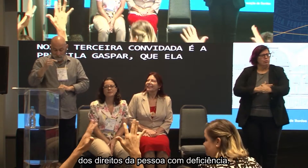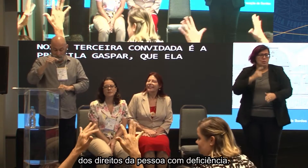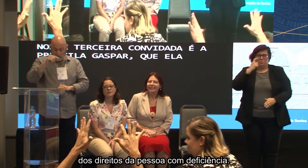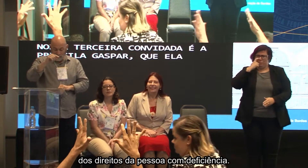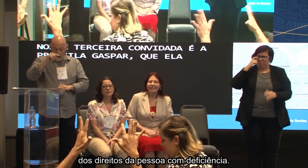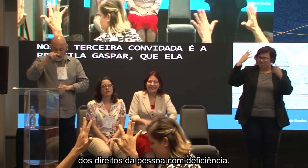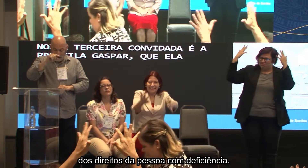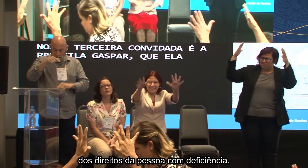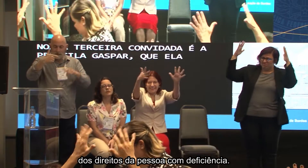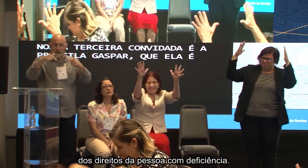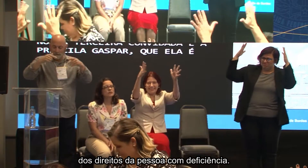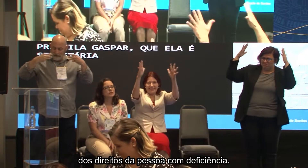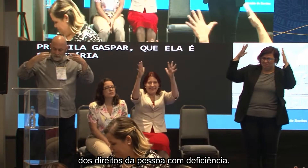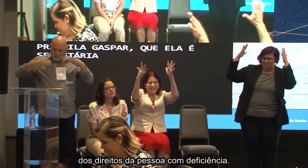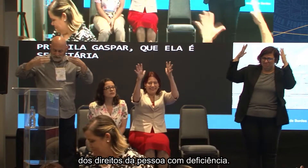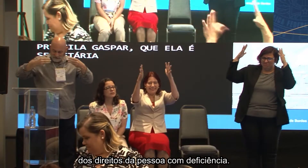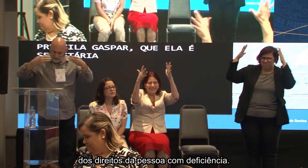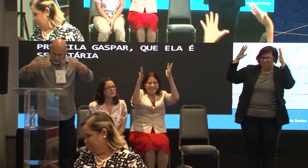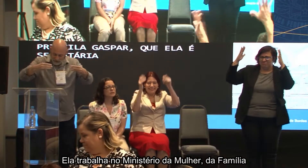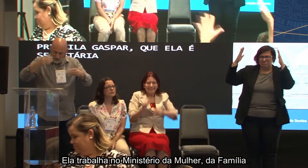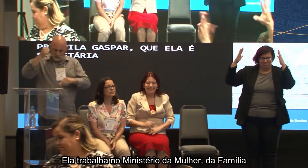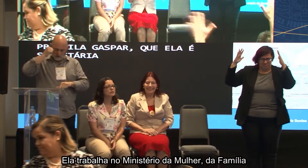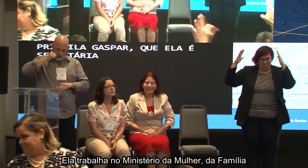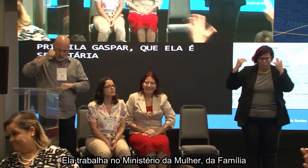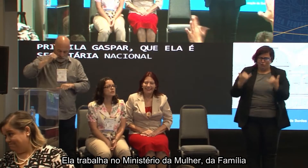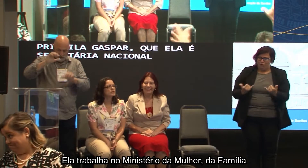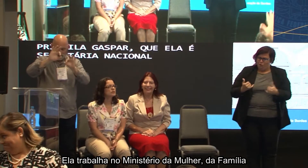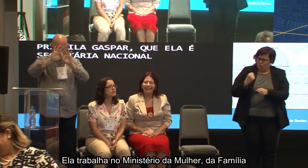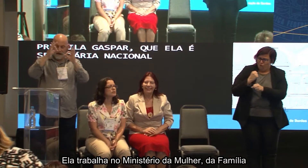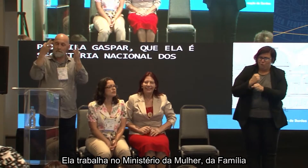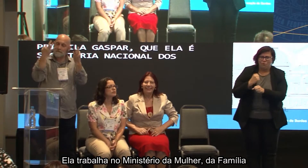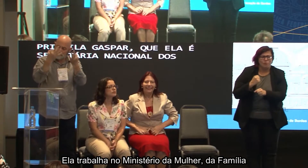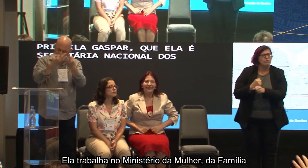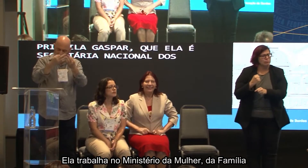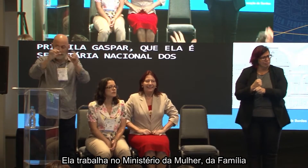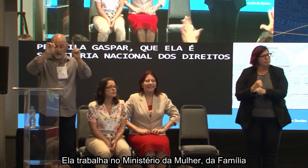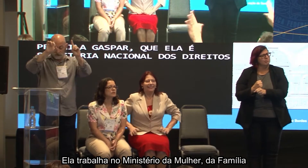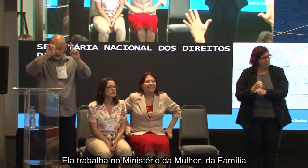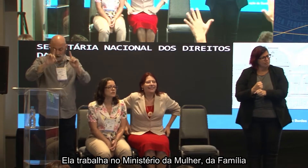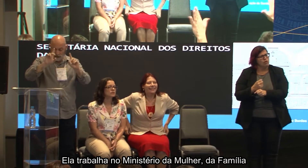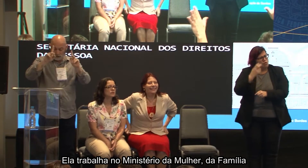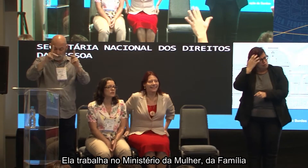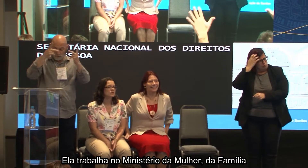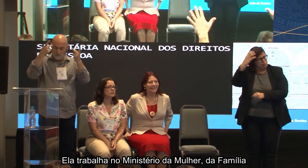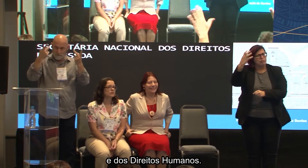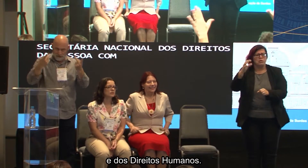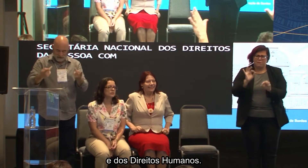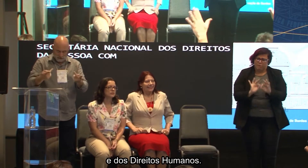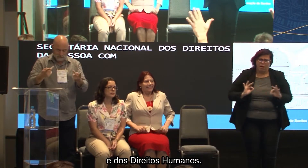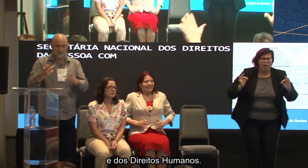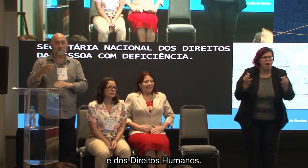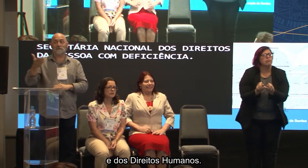dos Direitos da Pessoa com Deficiência. E ela trabalha no Ministério da Mulher, da Família e dos Direitos